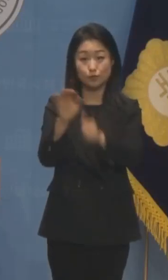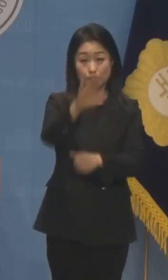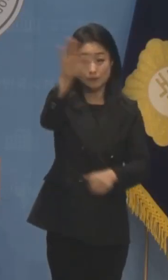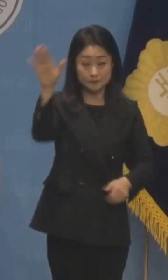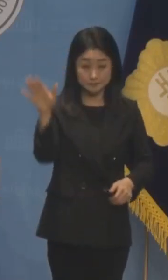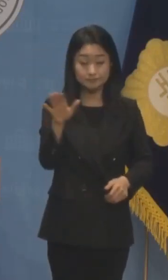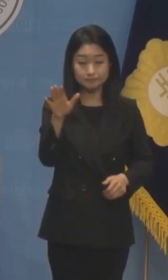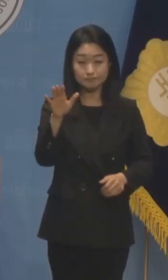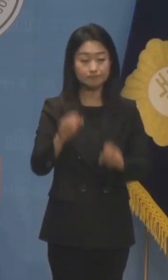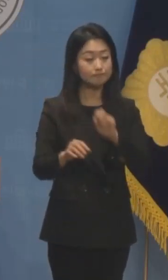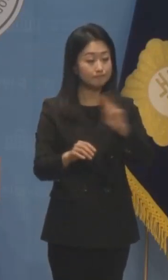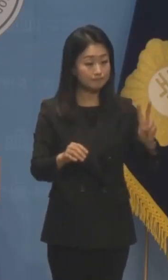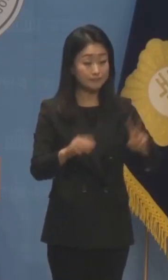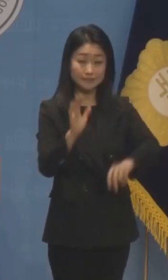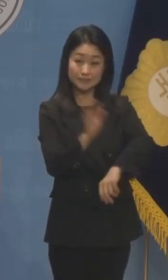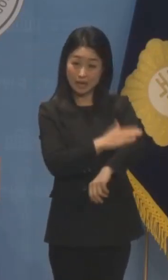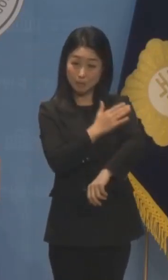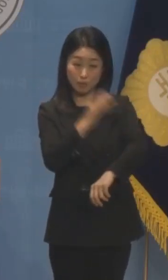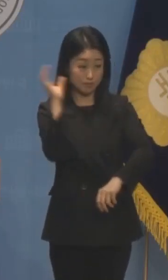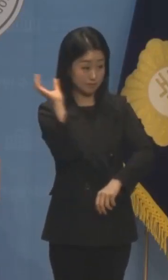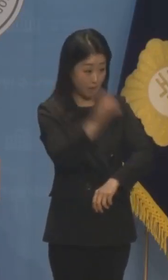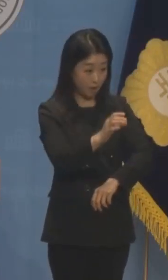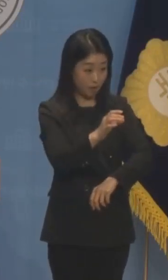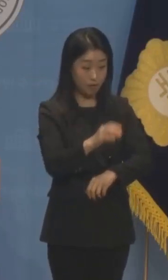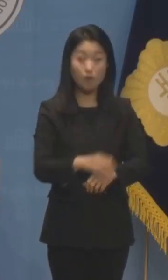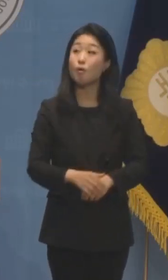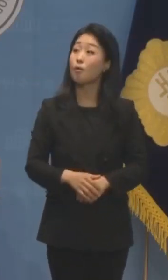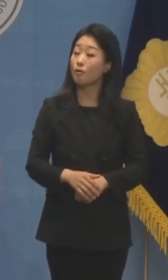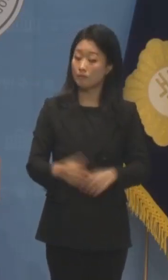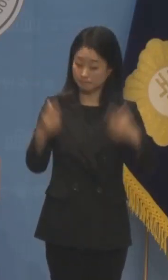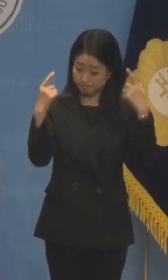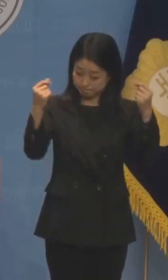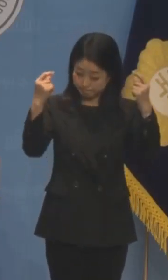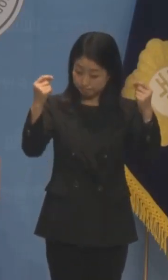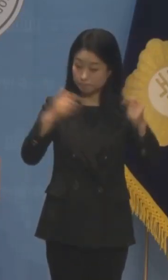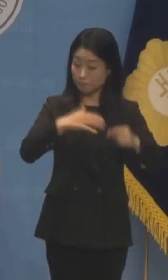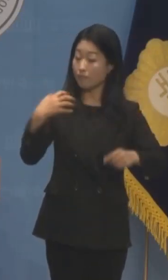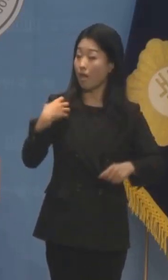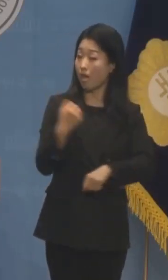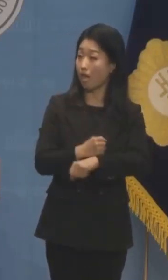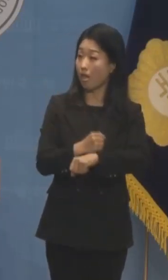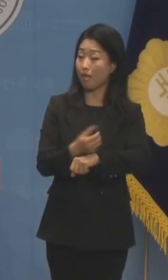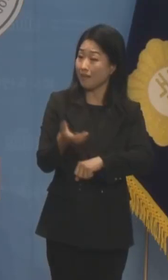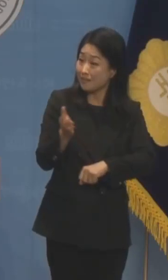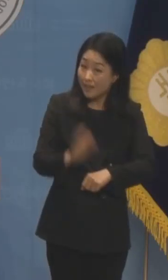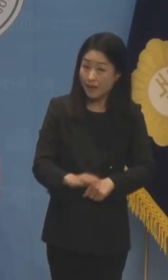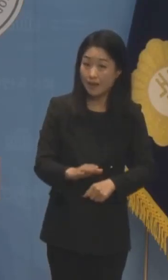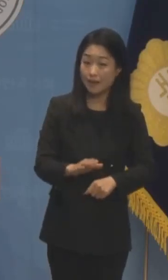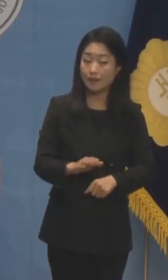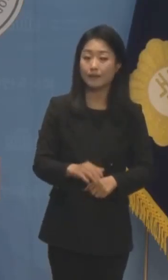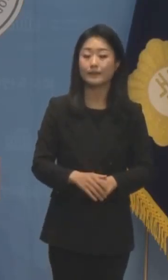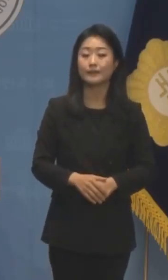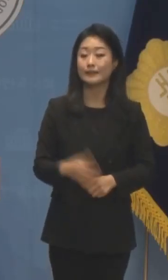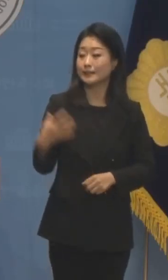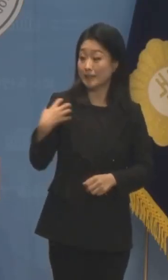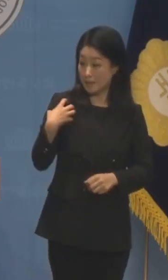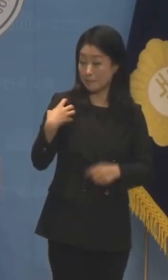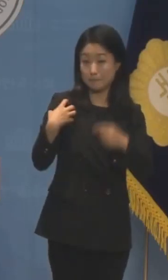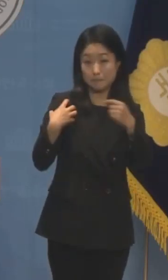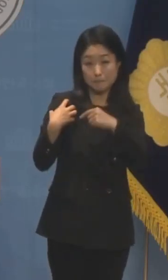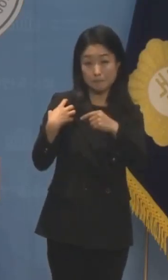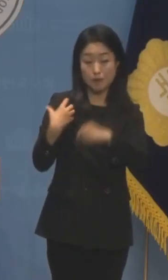공동정권이 야당의 책임을 지라면 지겠습니다. 그런데 책임을 지려면